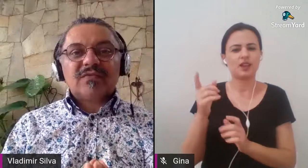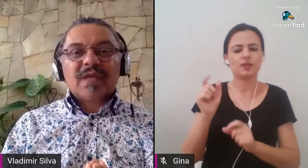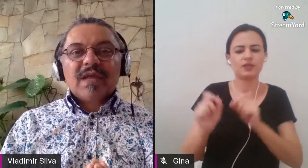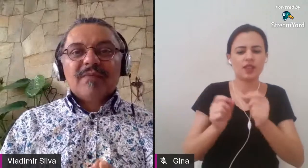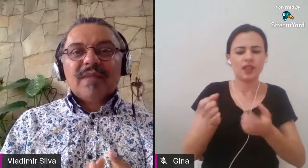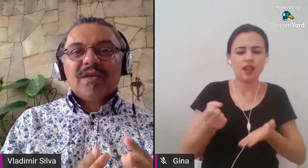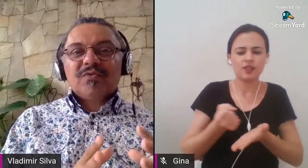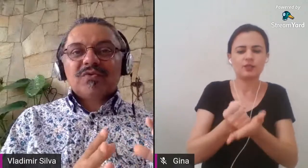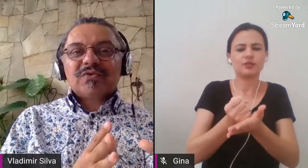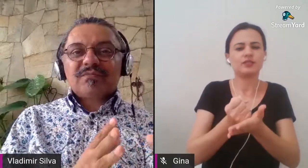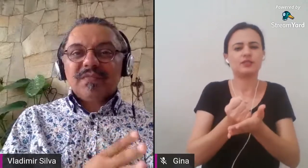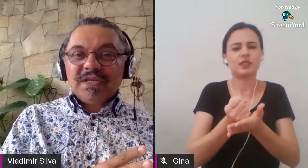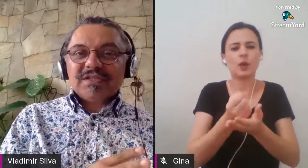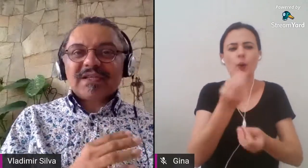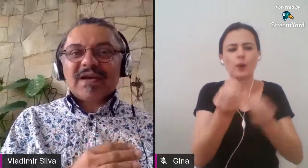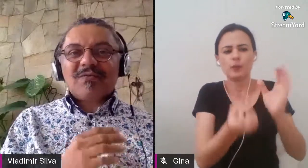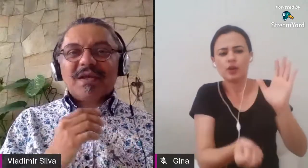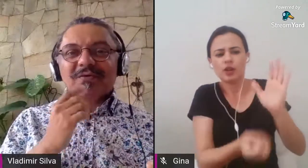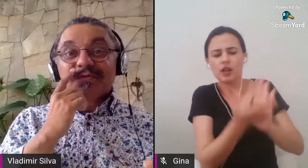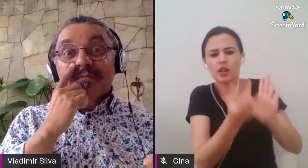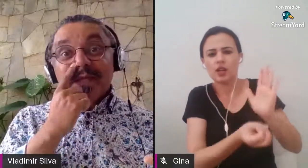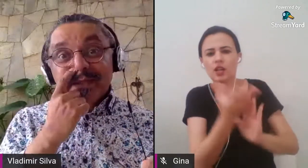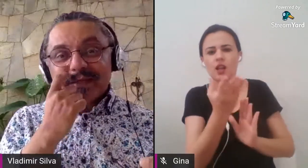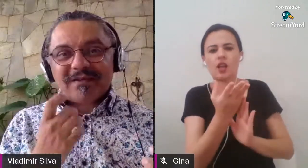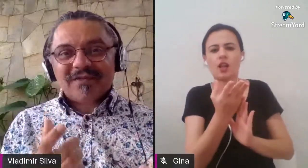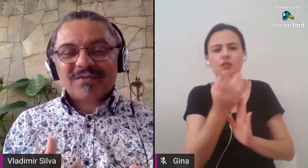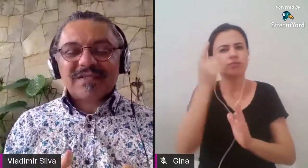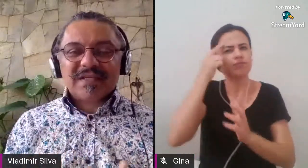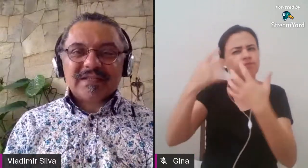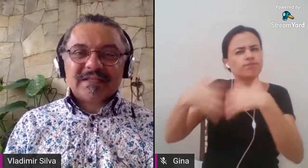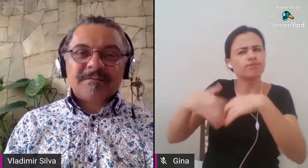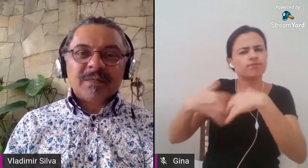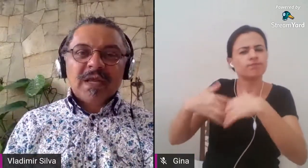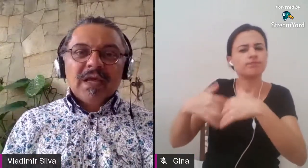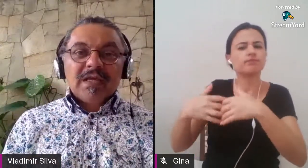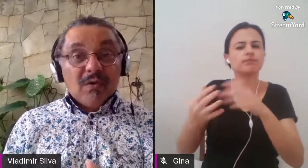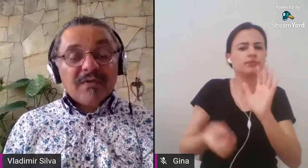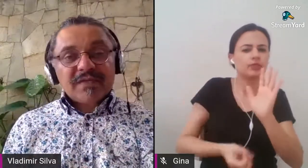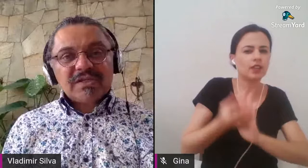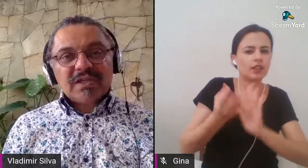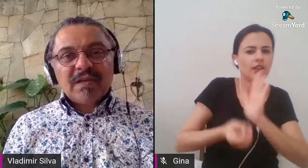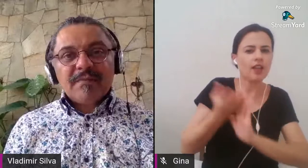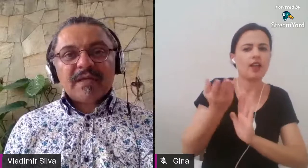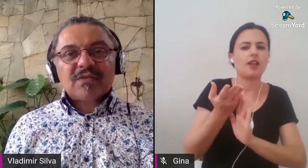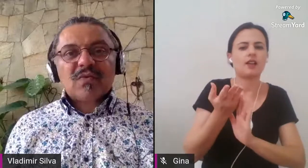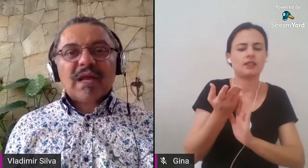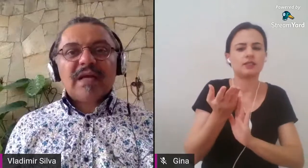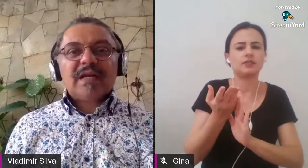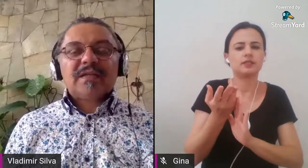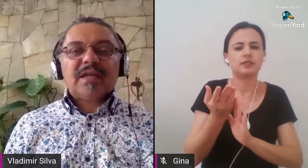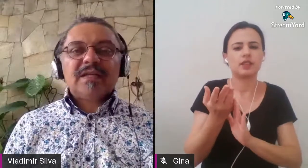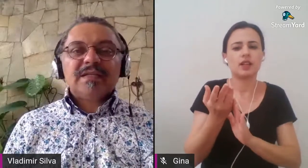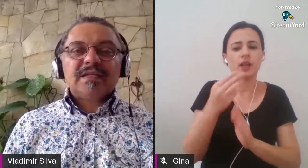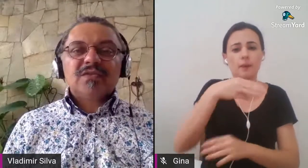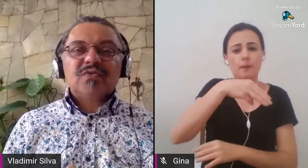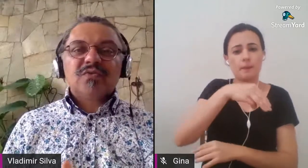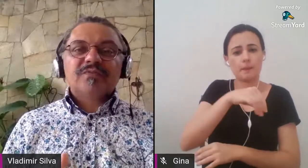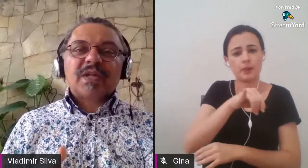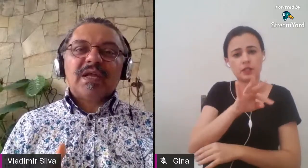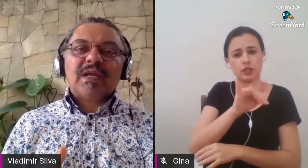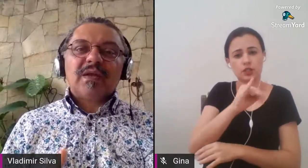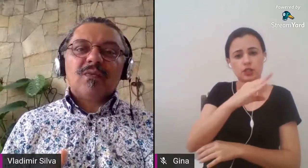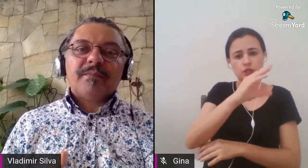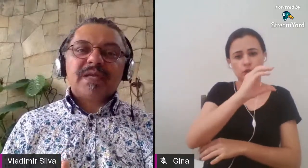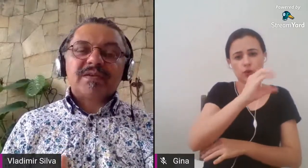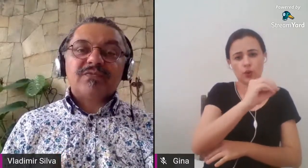processo criativo, menos mística ou menos mítica, vamos dizer assim. E a UFCG, em particular, ela tem